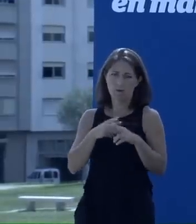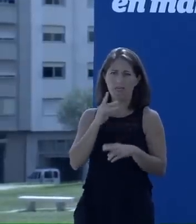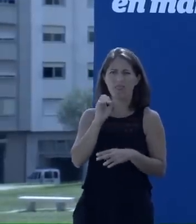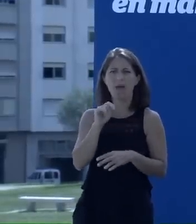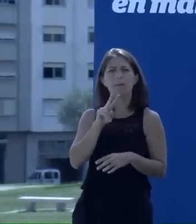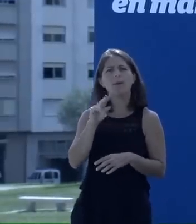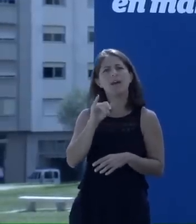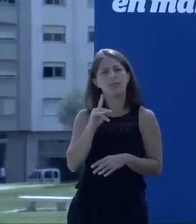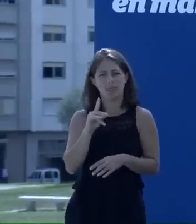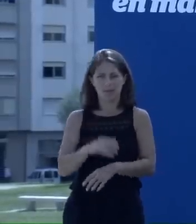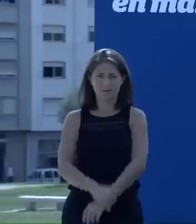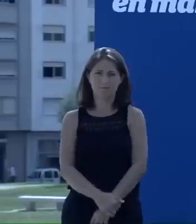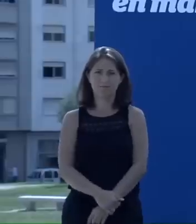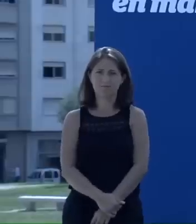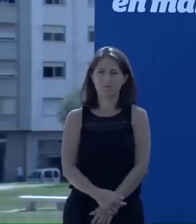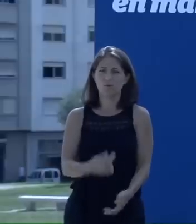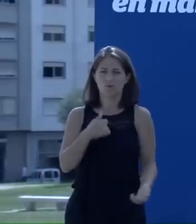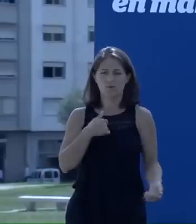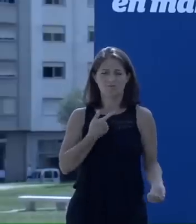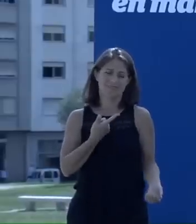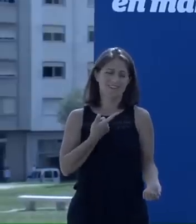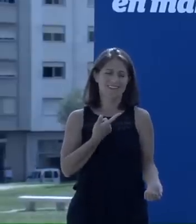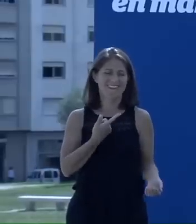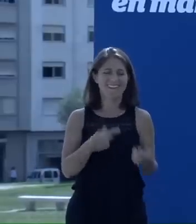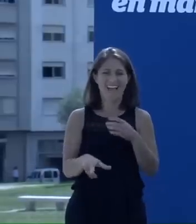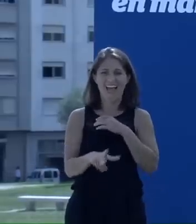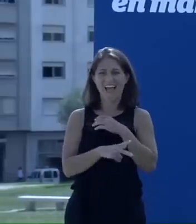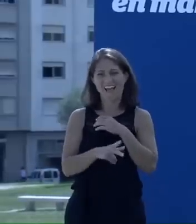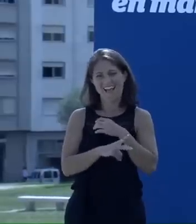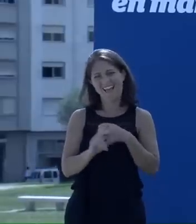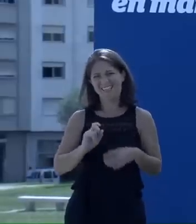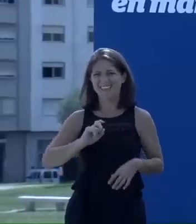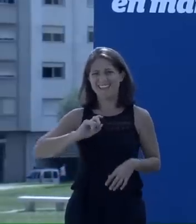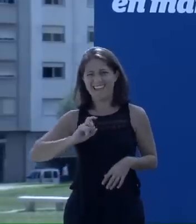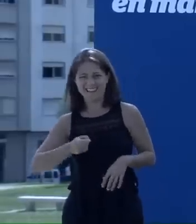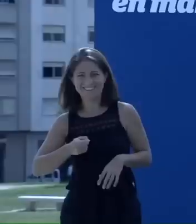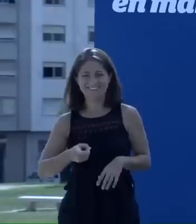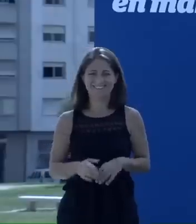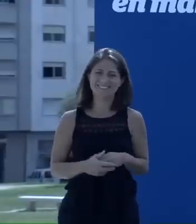Rodríguez Estévez, son ex-alcalde, aunque algún ainda me quería ter de alcalde agora.